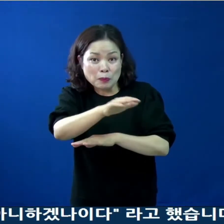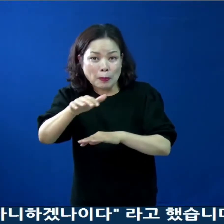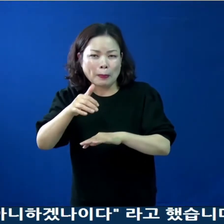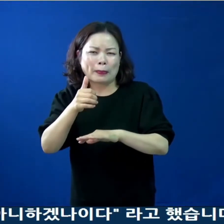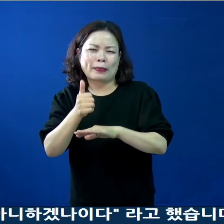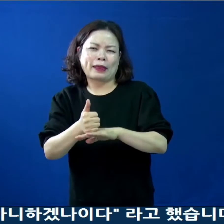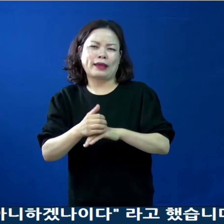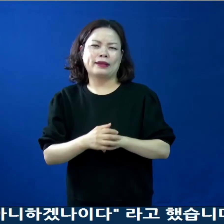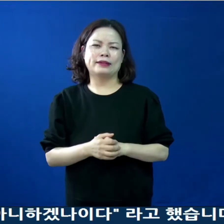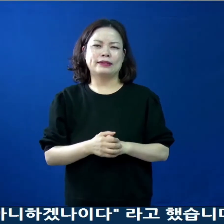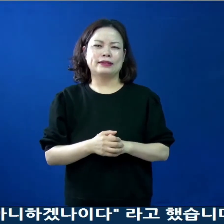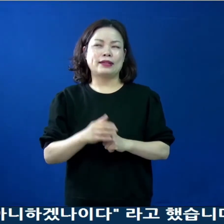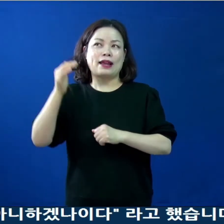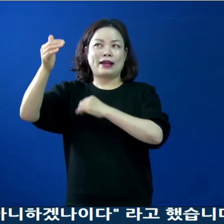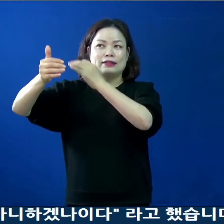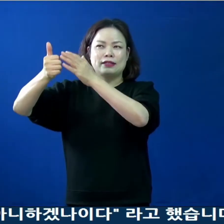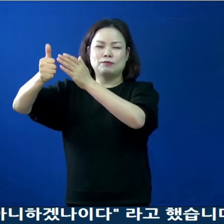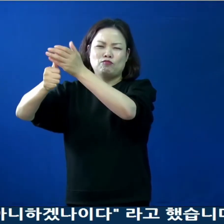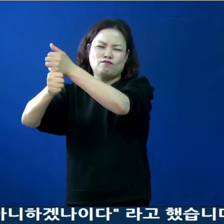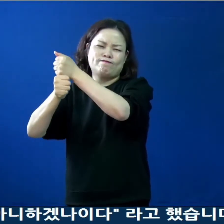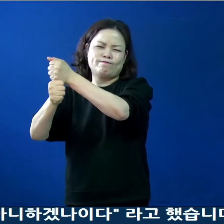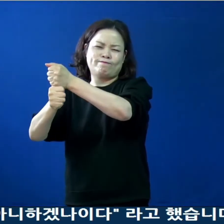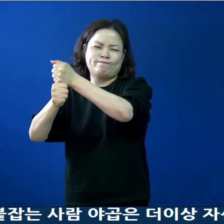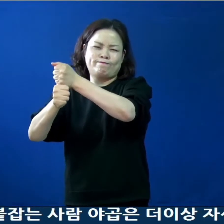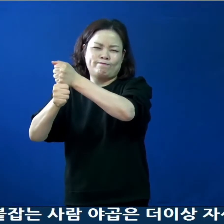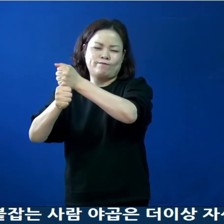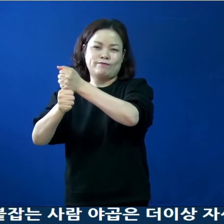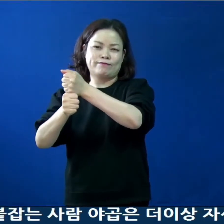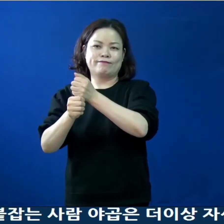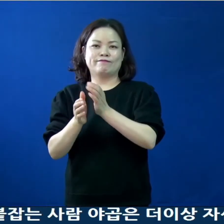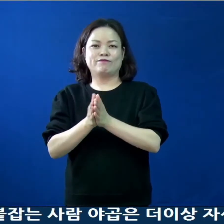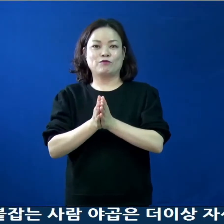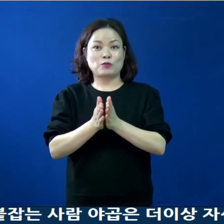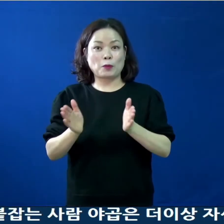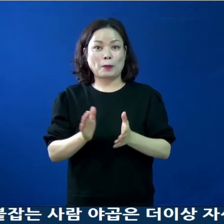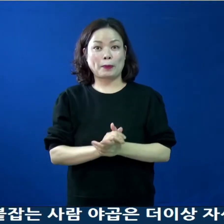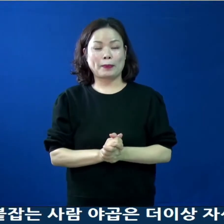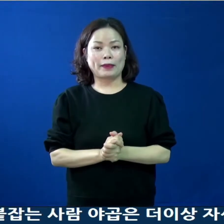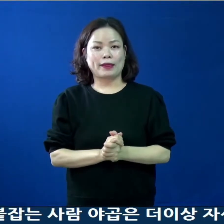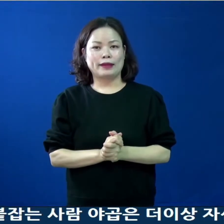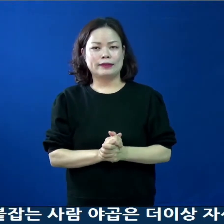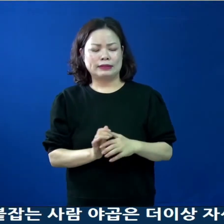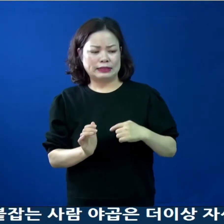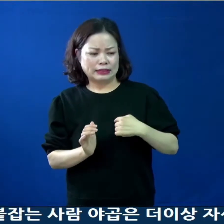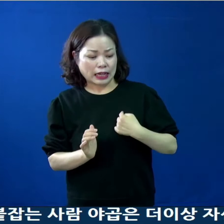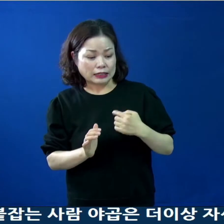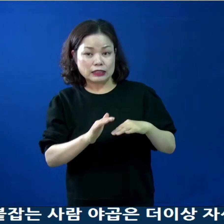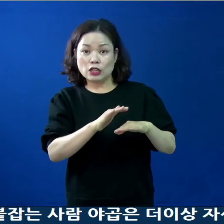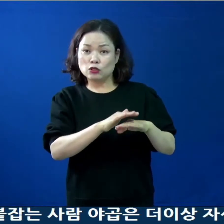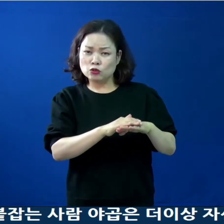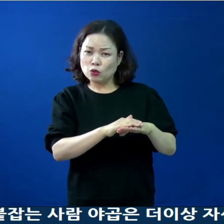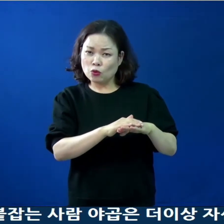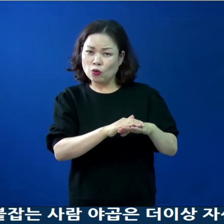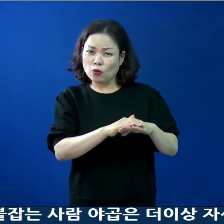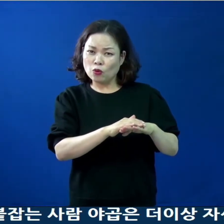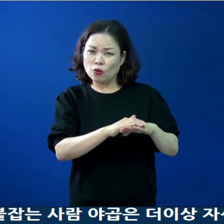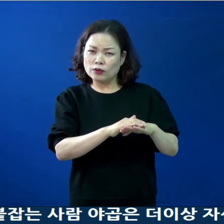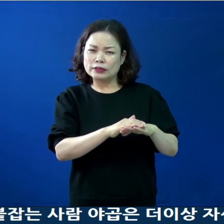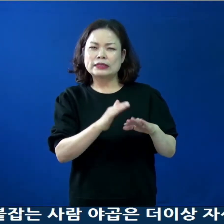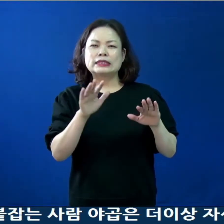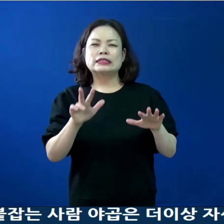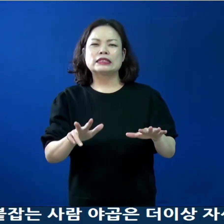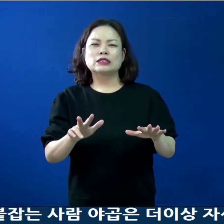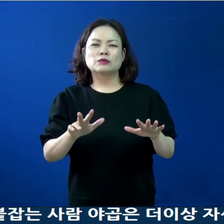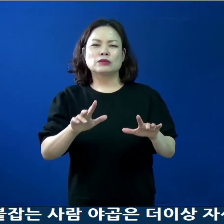그때서야 야곱은 하나님만 붙잡기 시작했던 것이죠. 자신의 손으로는